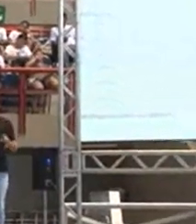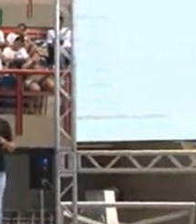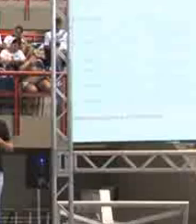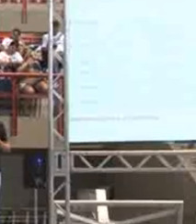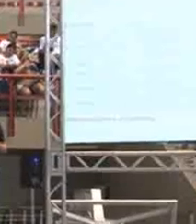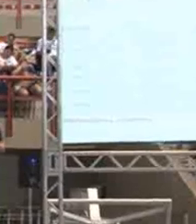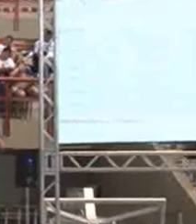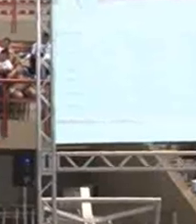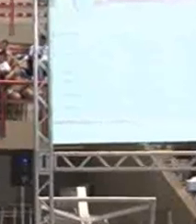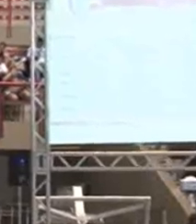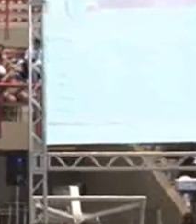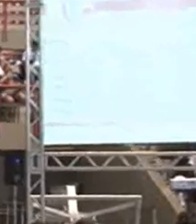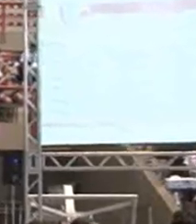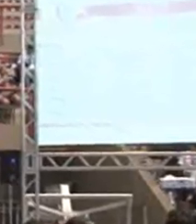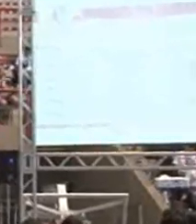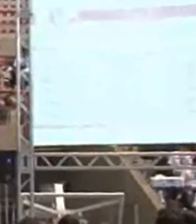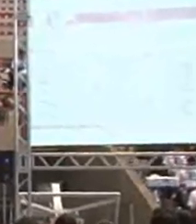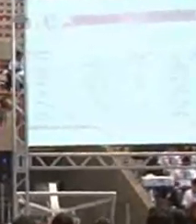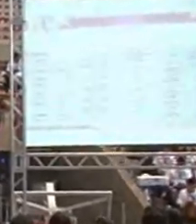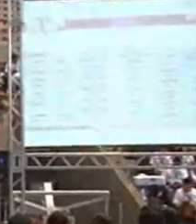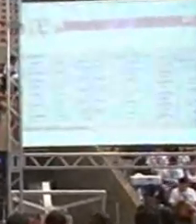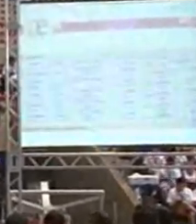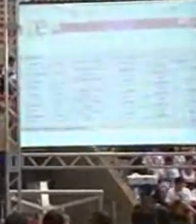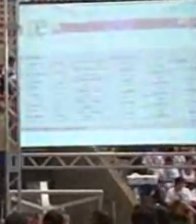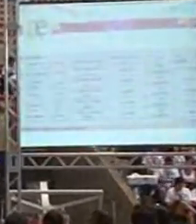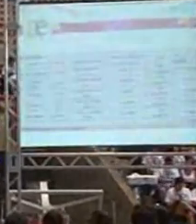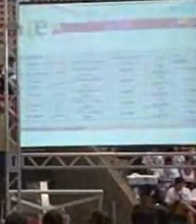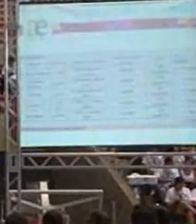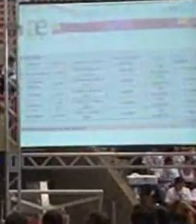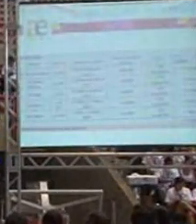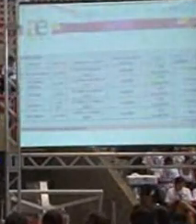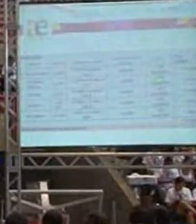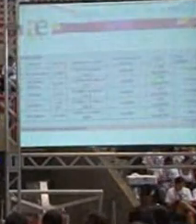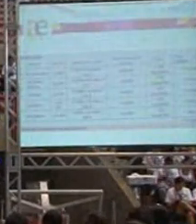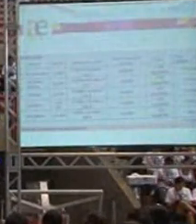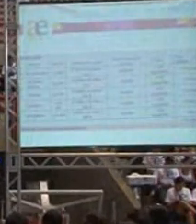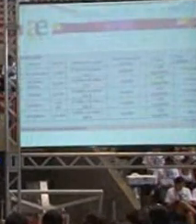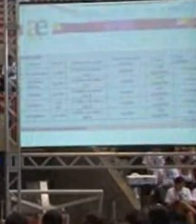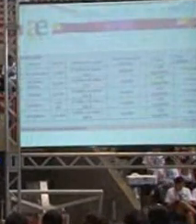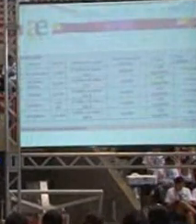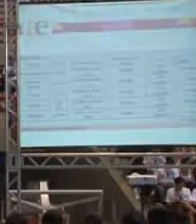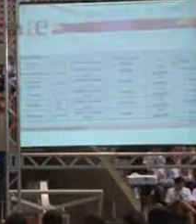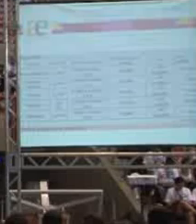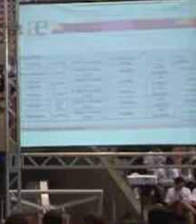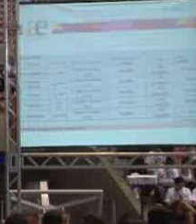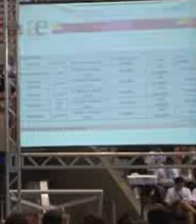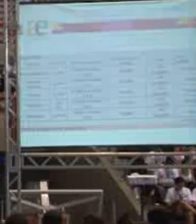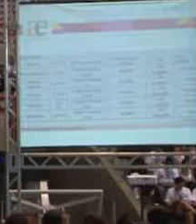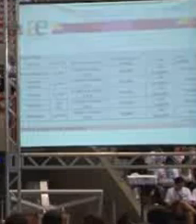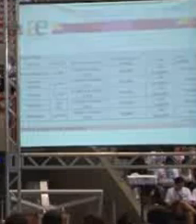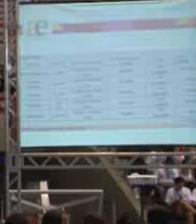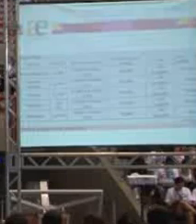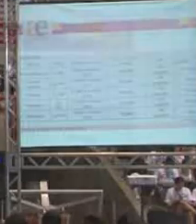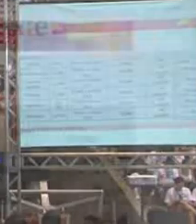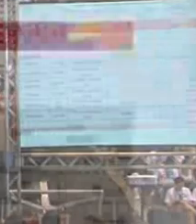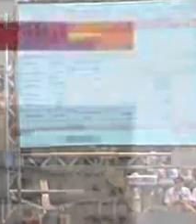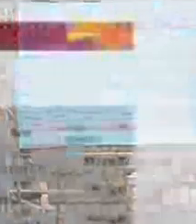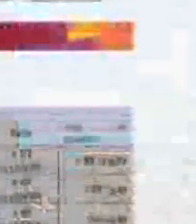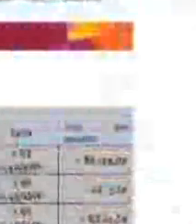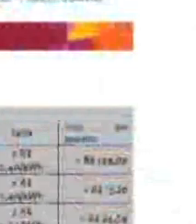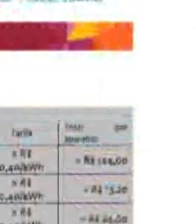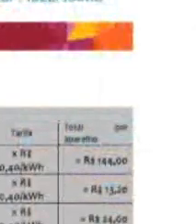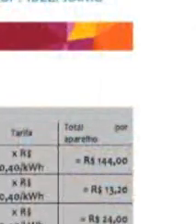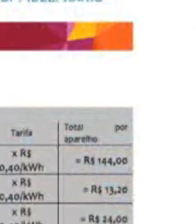que eu gasto depende da potência dos aparelhos e depende do tempo de uso. Então presta atenção, ó,